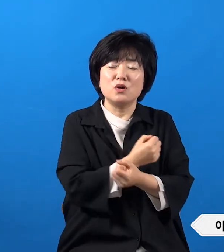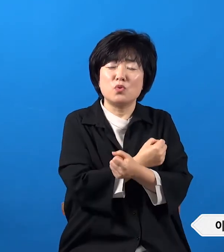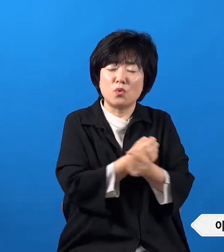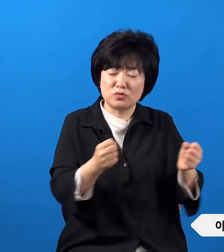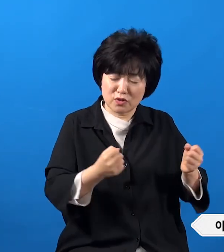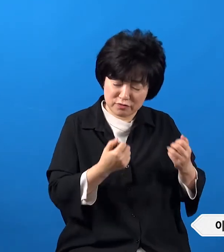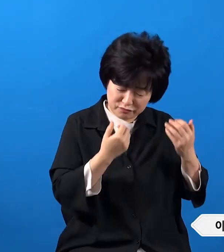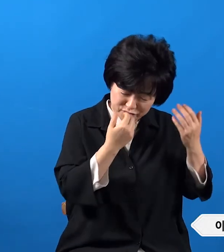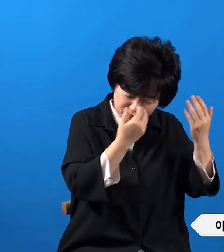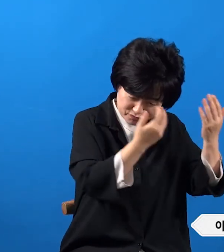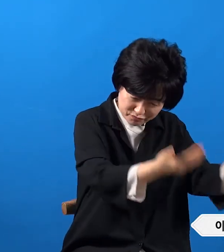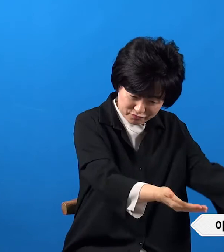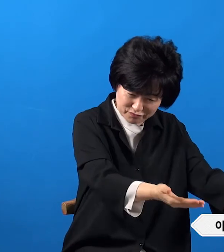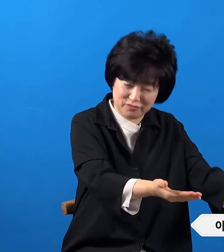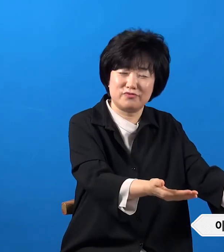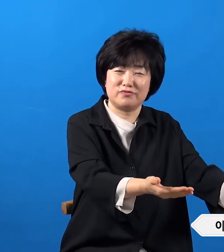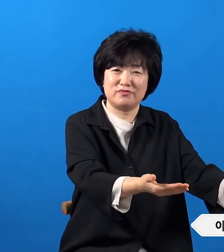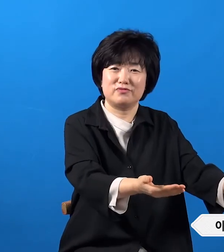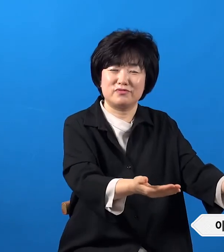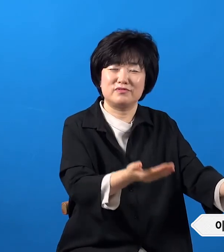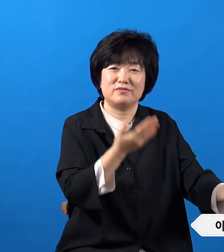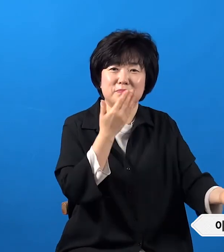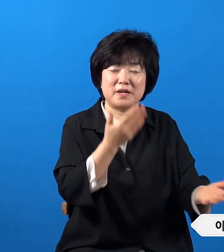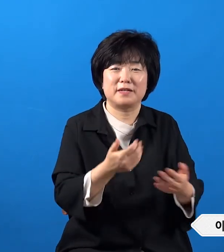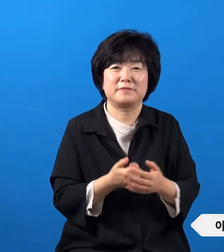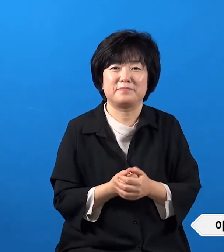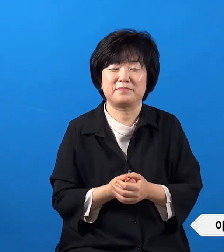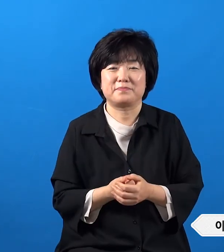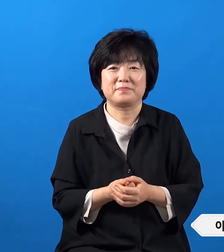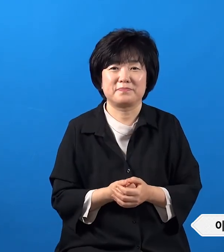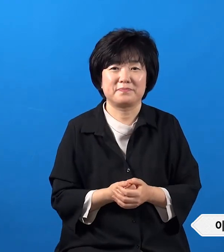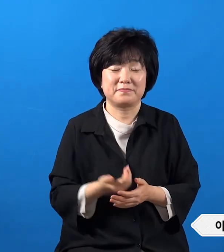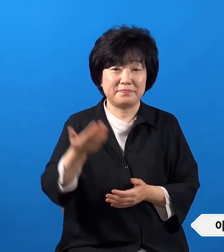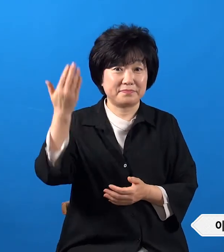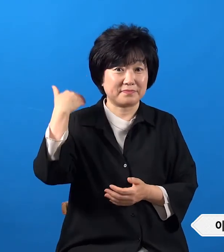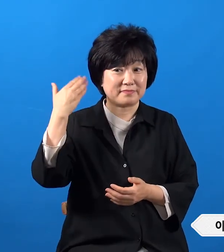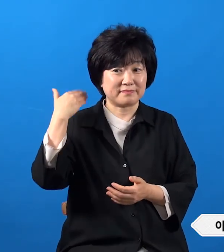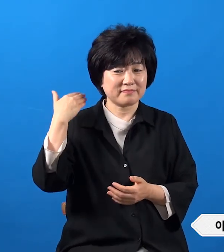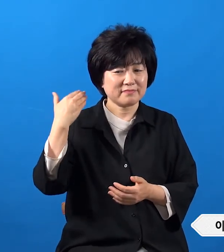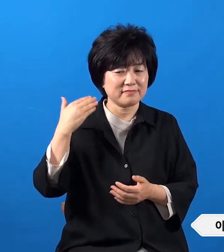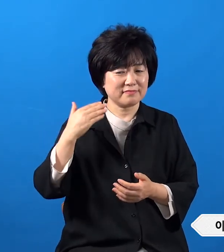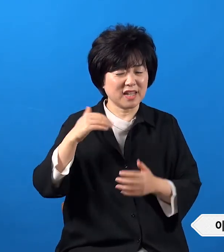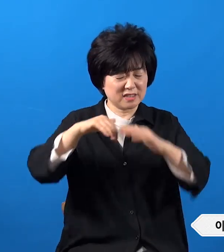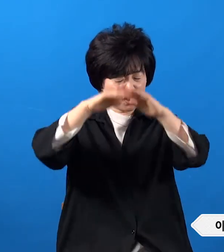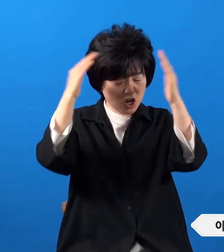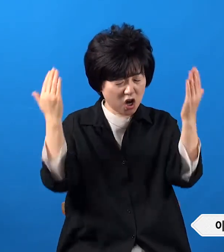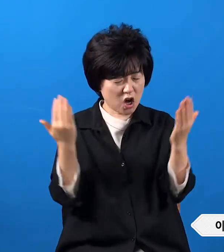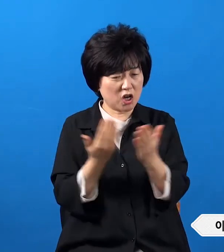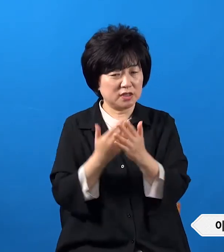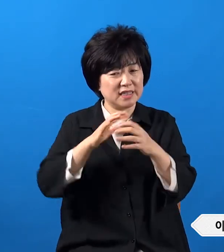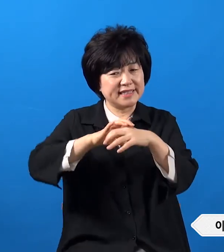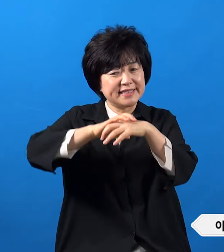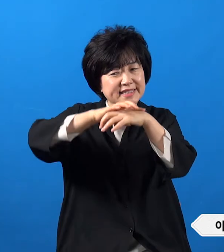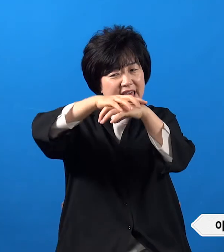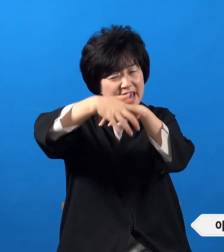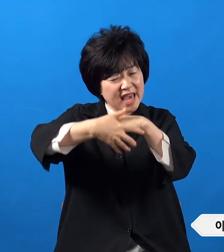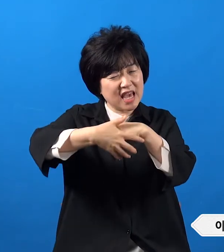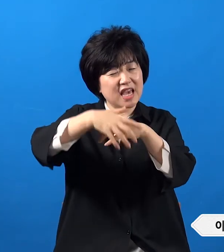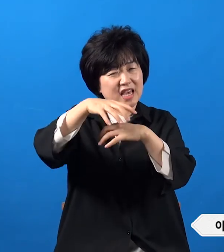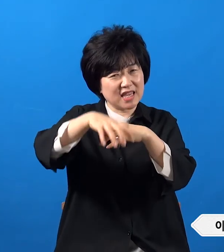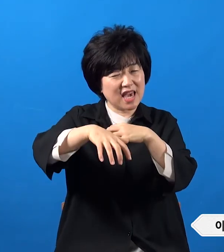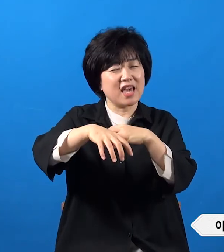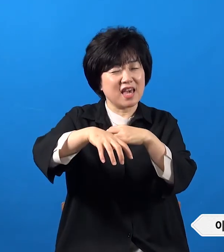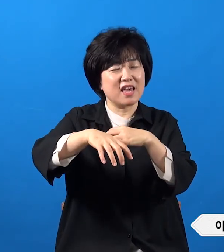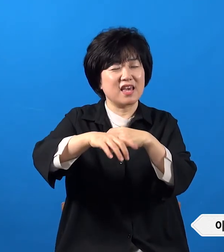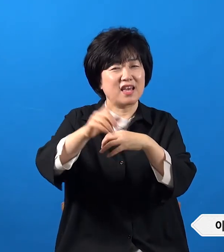드라마가 있었다면 아마 이런 얘기 아닐까 생각이 돼요. 이것이 한번 전 세계 가이드 포스트를 위시한 세계 여러